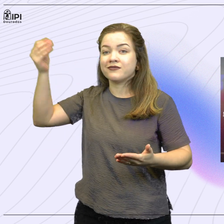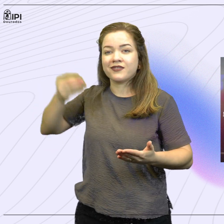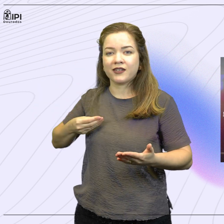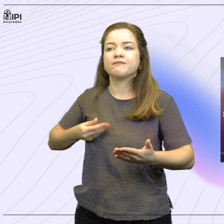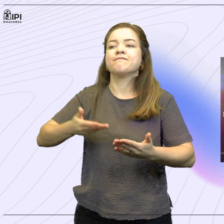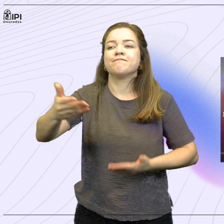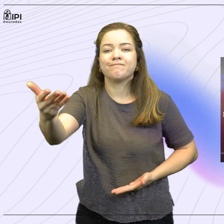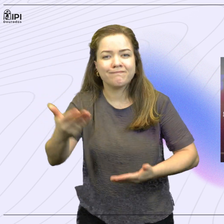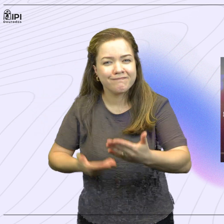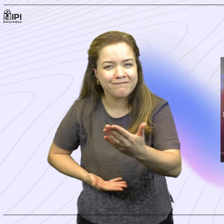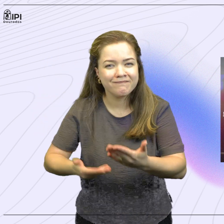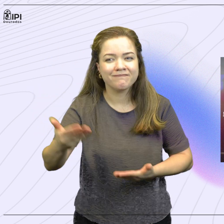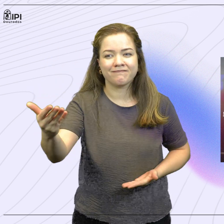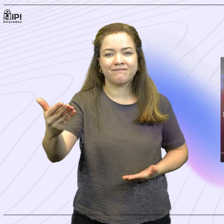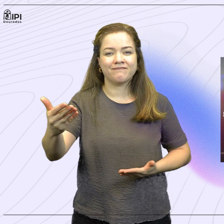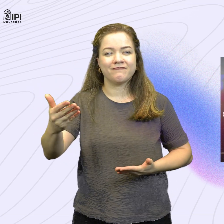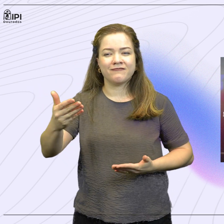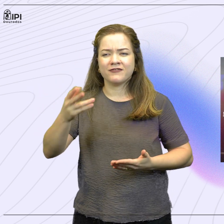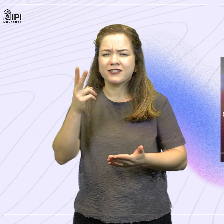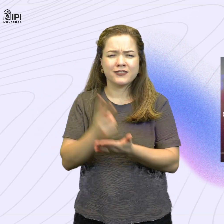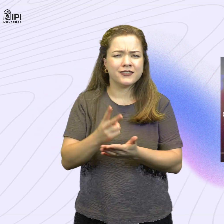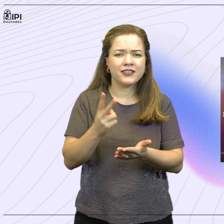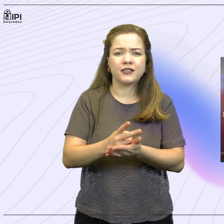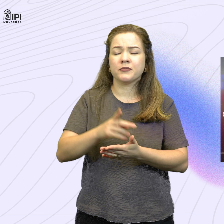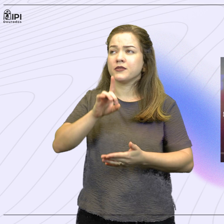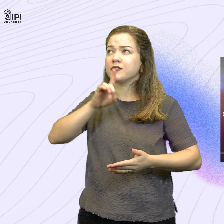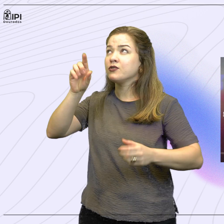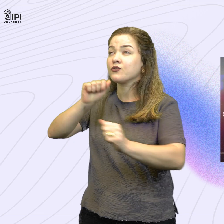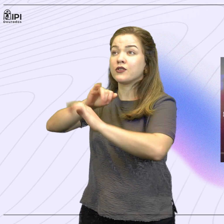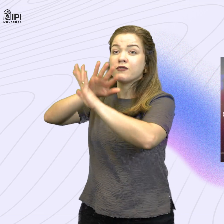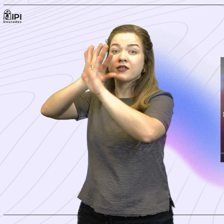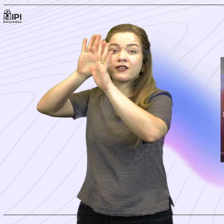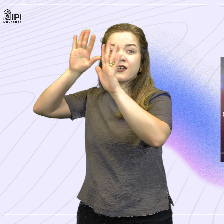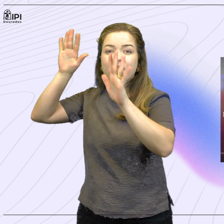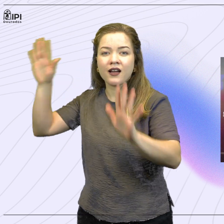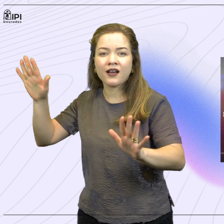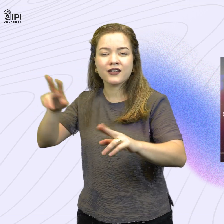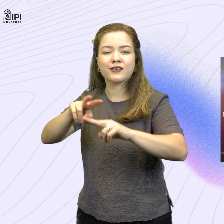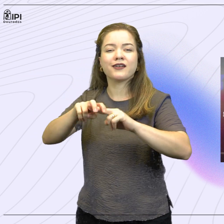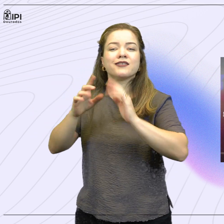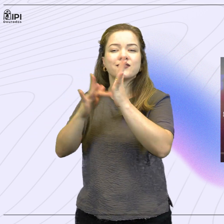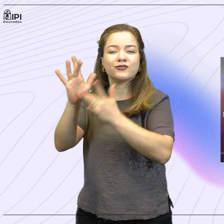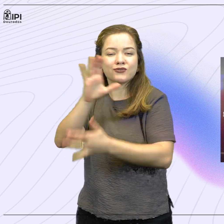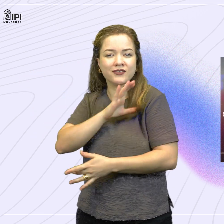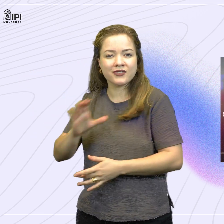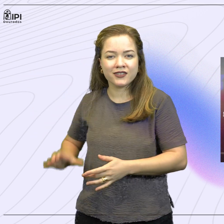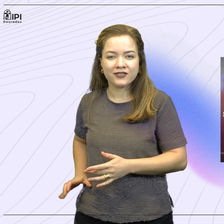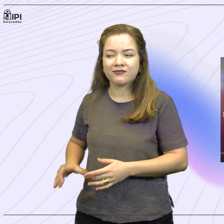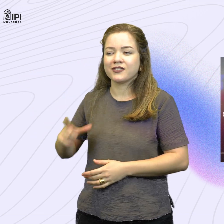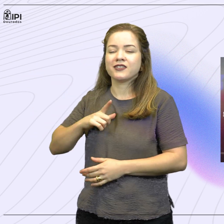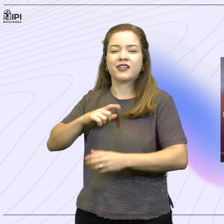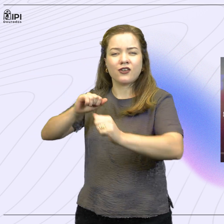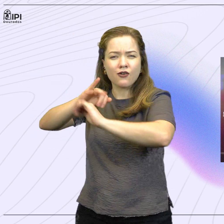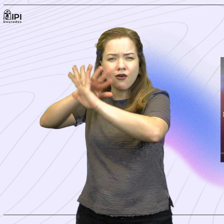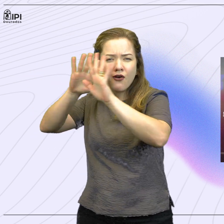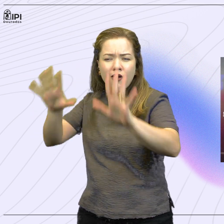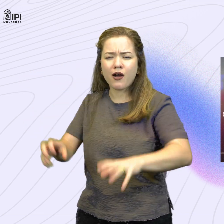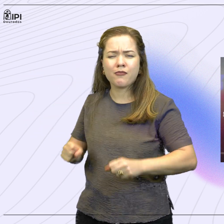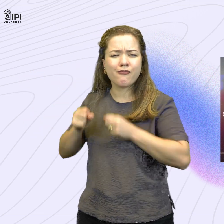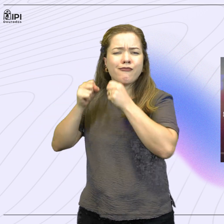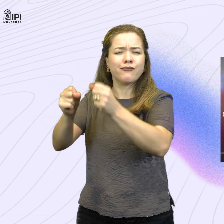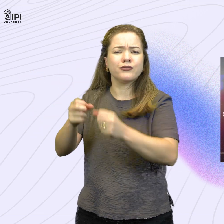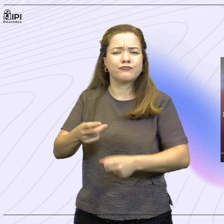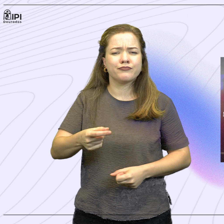para que em todas as coisas Deus seja glorificado, por meio de Jesus Cristo, a quem te pertence a glória e o domínio para